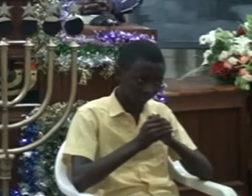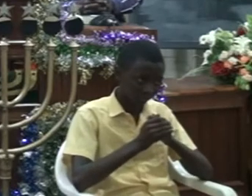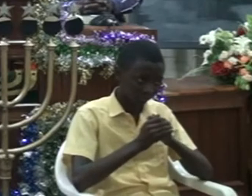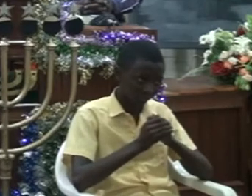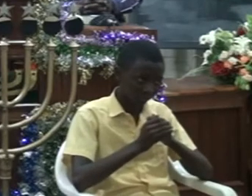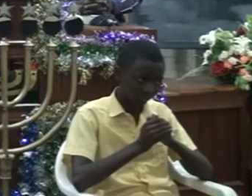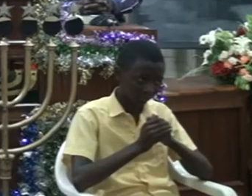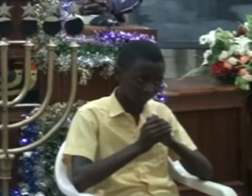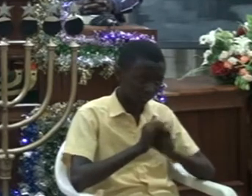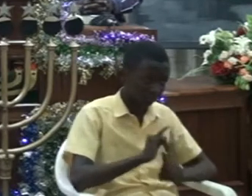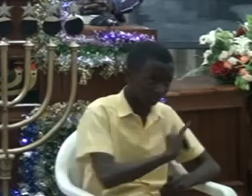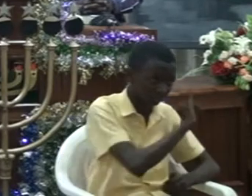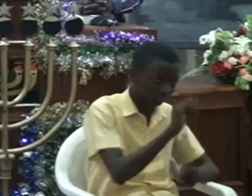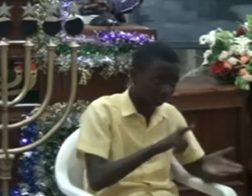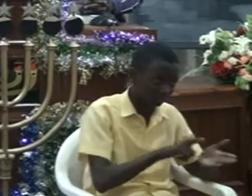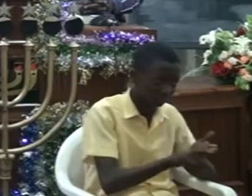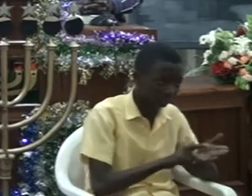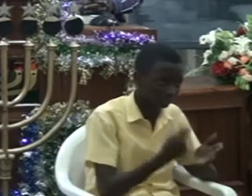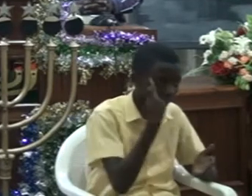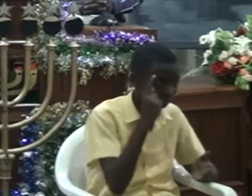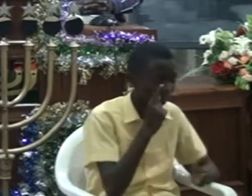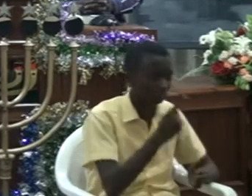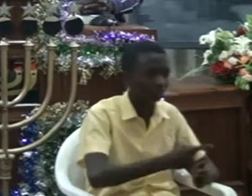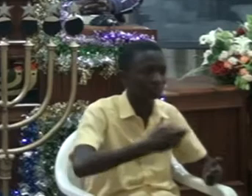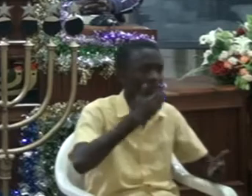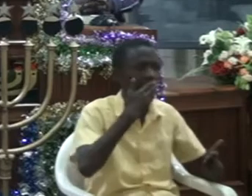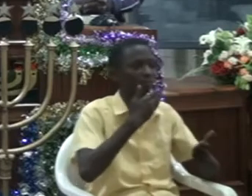Je l'ai dit pour une bonne raison.